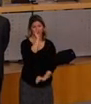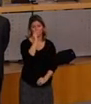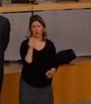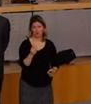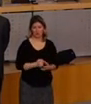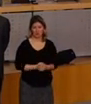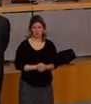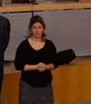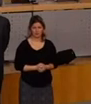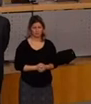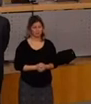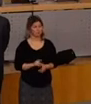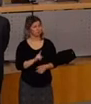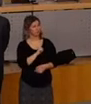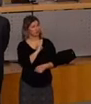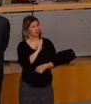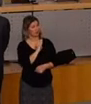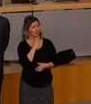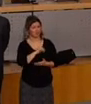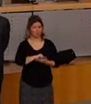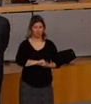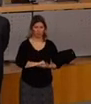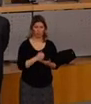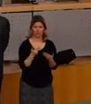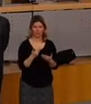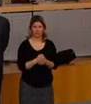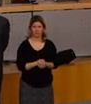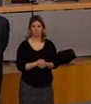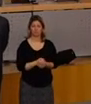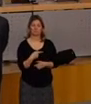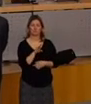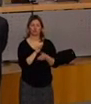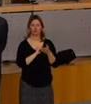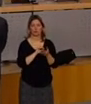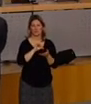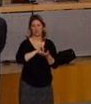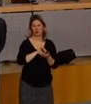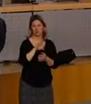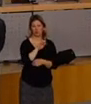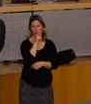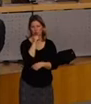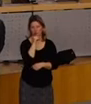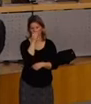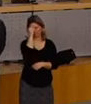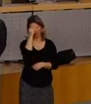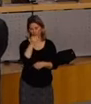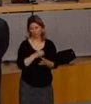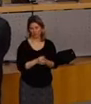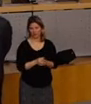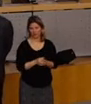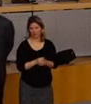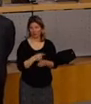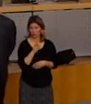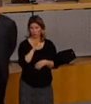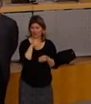insbesondere hat mich beeindruckt das schulzentrum für die berufliche bildung was er letztendlich darum